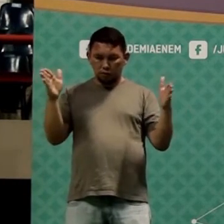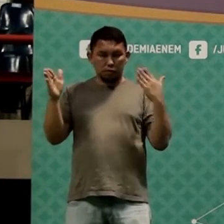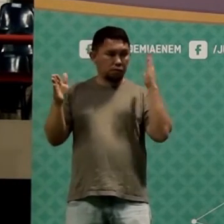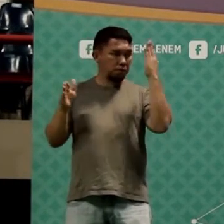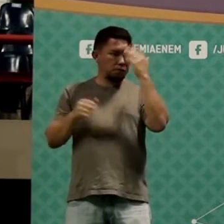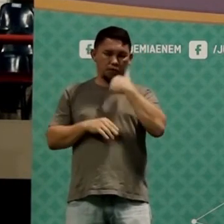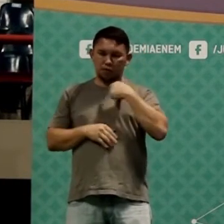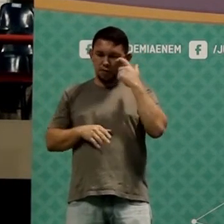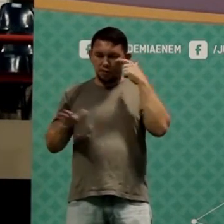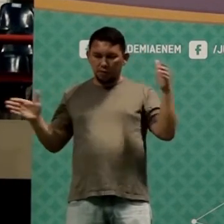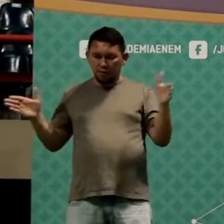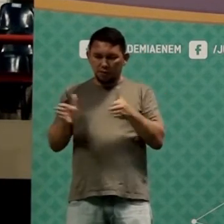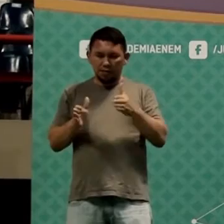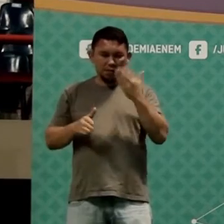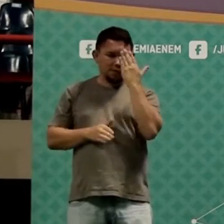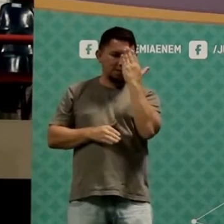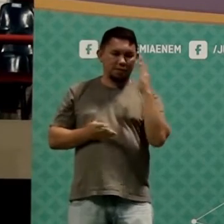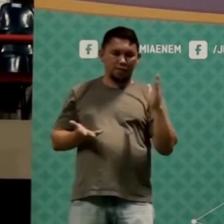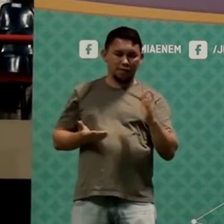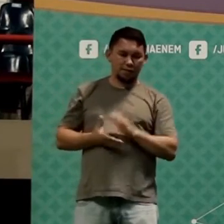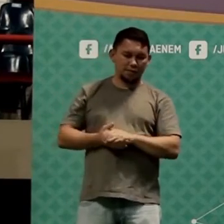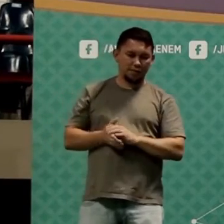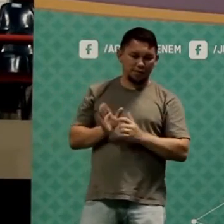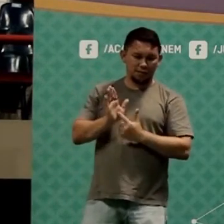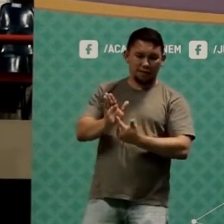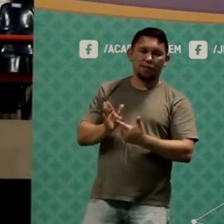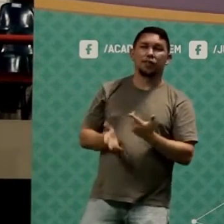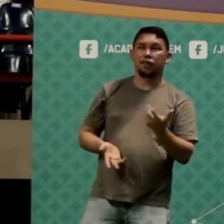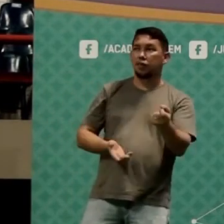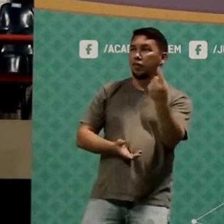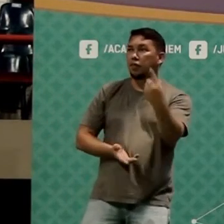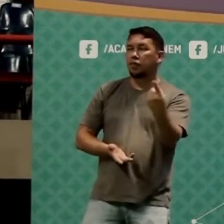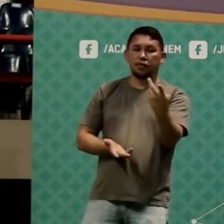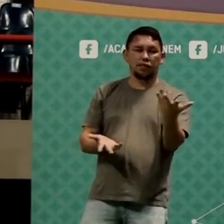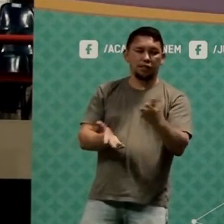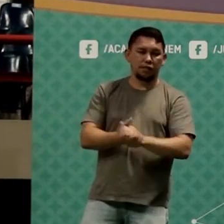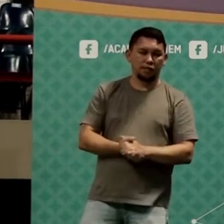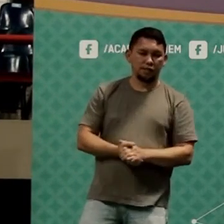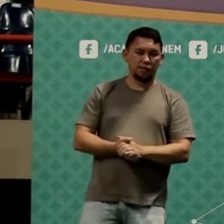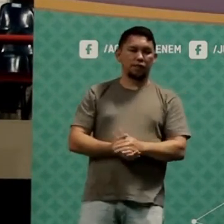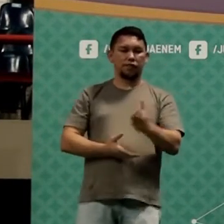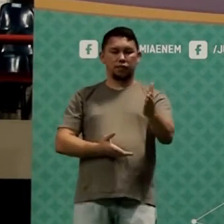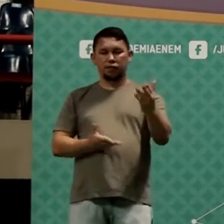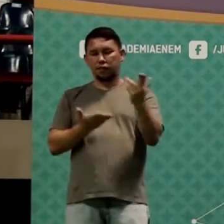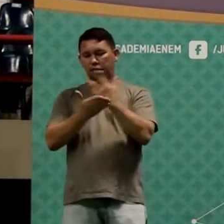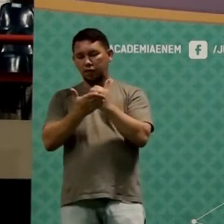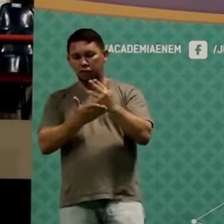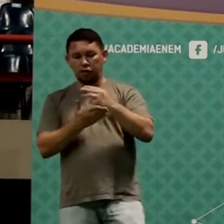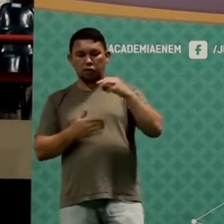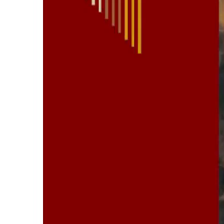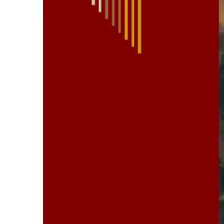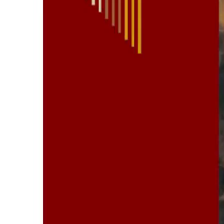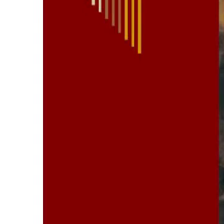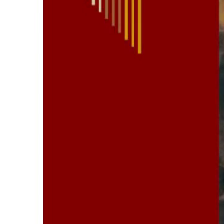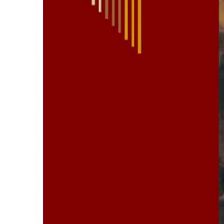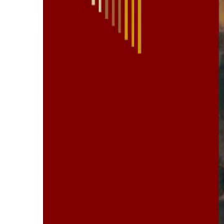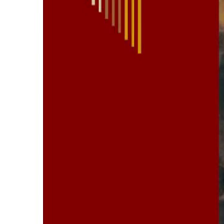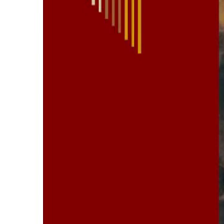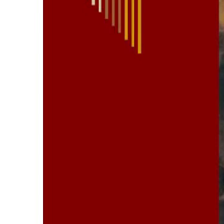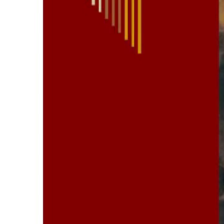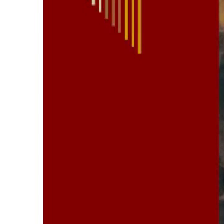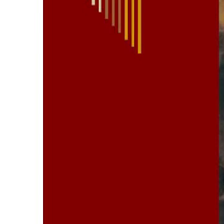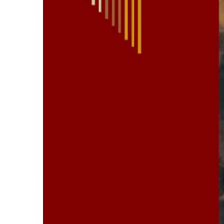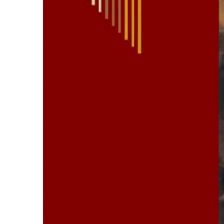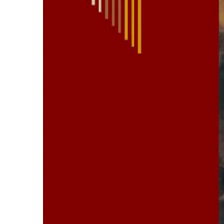espelhado. Ora, mas menino. Tá certo? Quando você entra, oh meu Deus. Menina Mona Lisa. Professor, qual